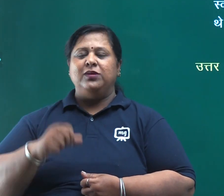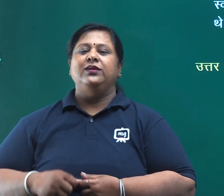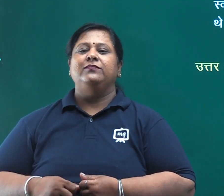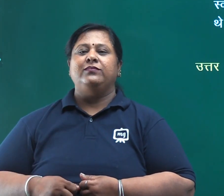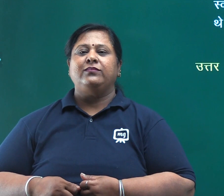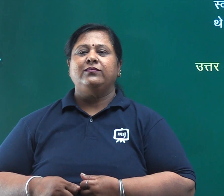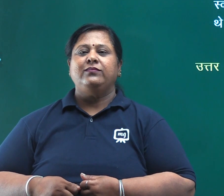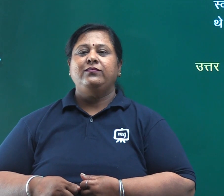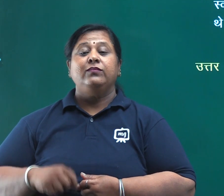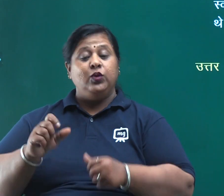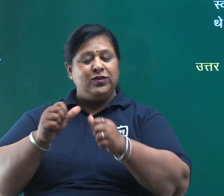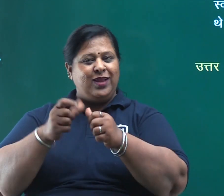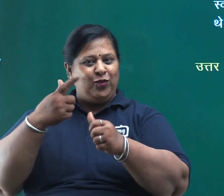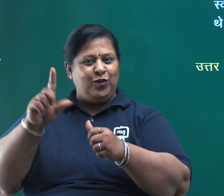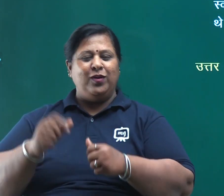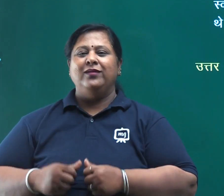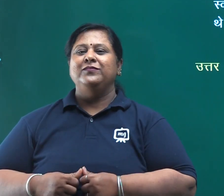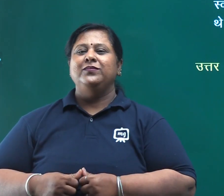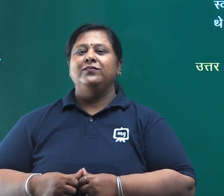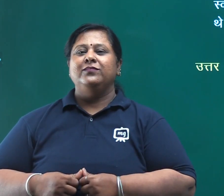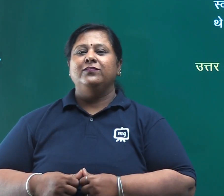राष्ट्रपति। तो सही उत्तर होगा